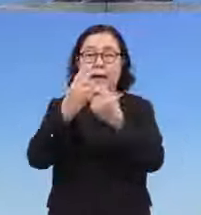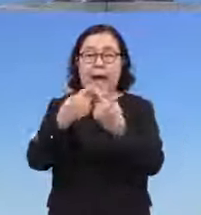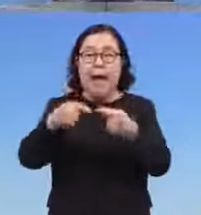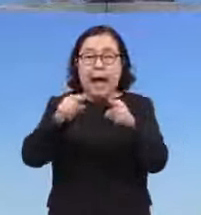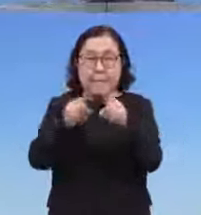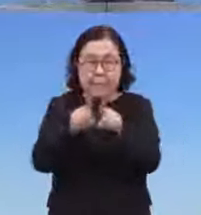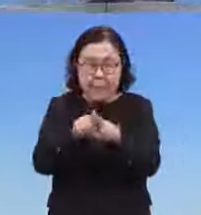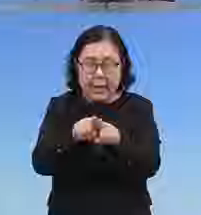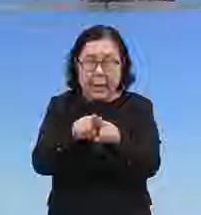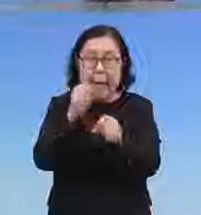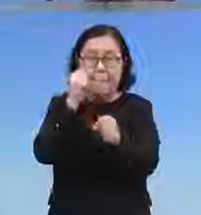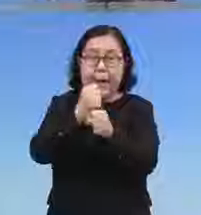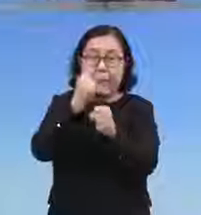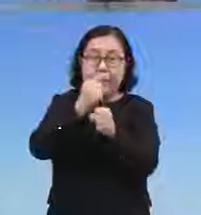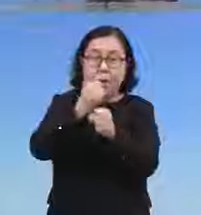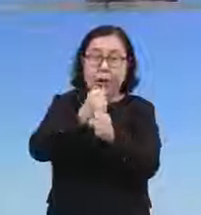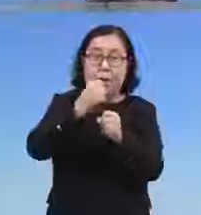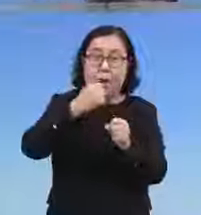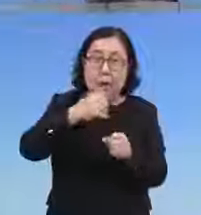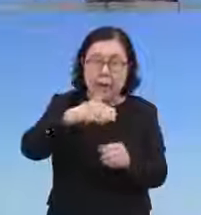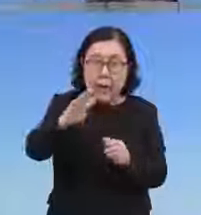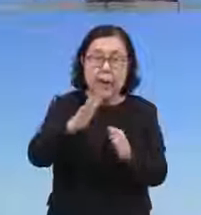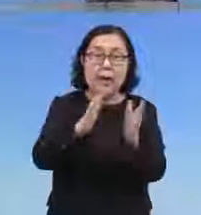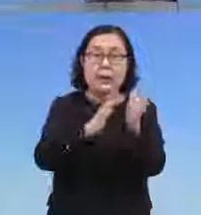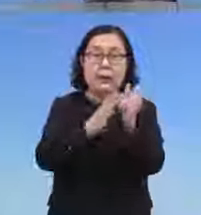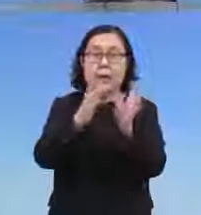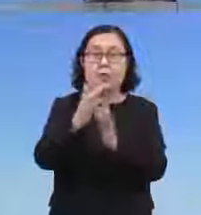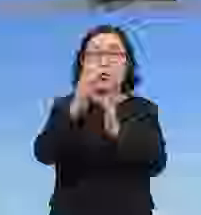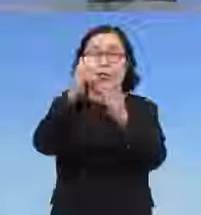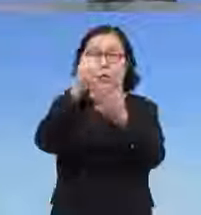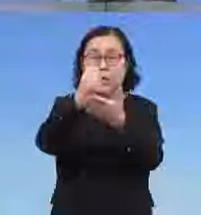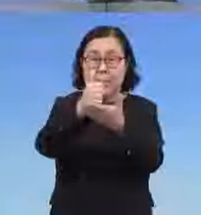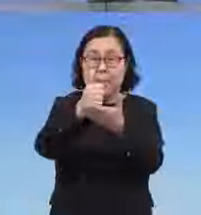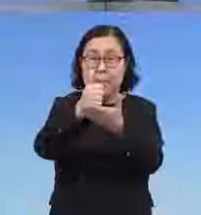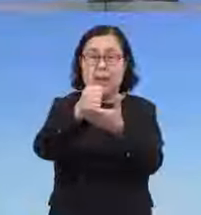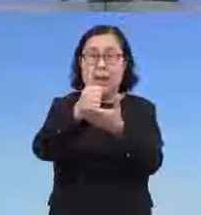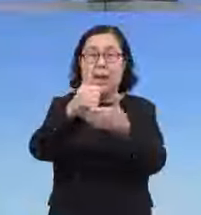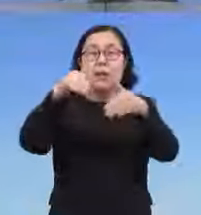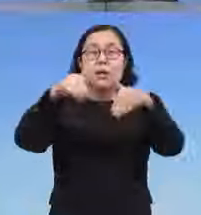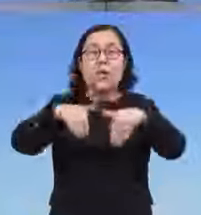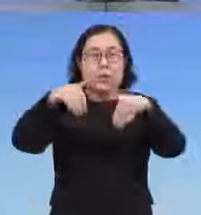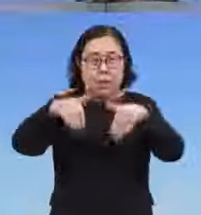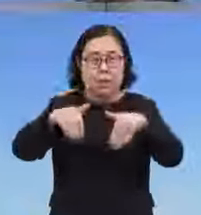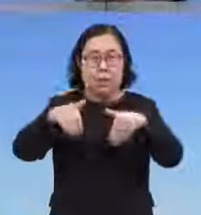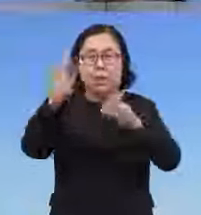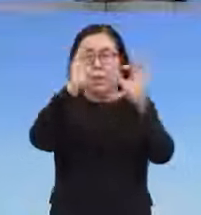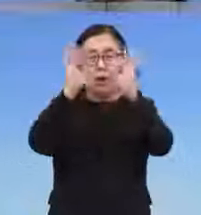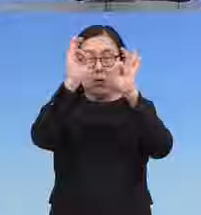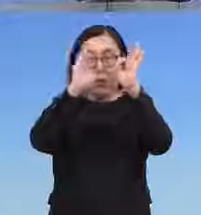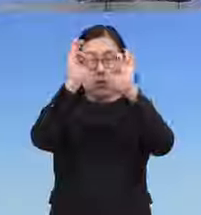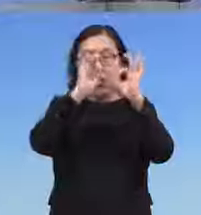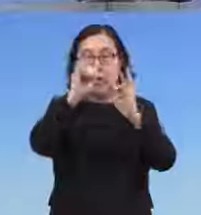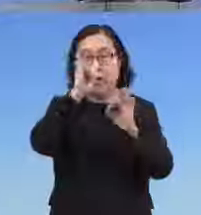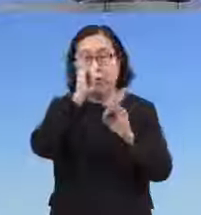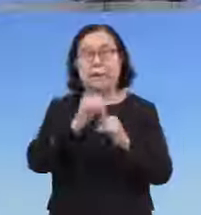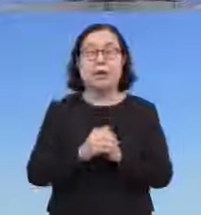건설해 나갈 하나님의 동력자들, 예수 그리스도의 일꾼들을 지금 찾고 계시다는